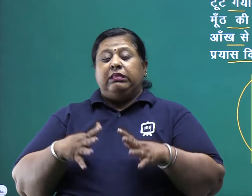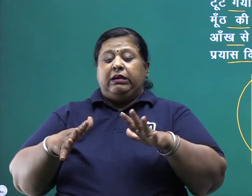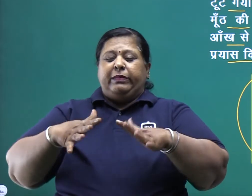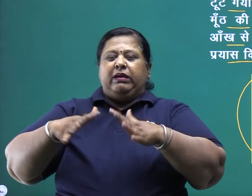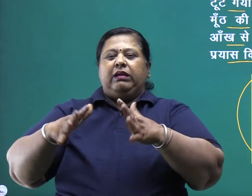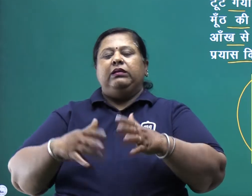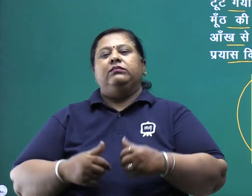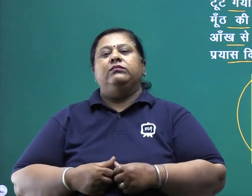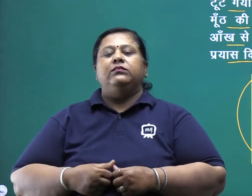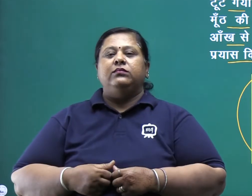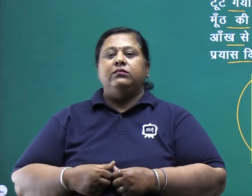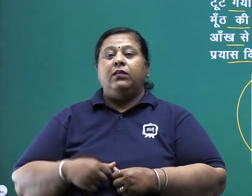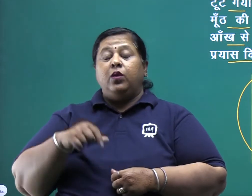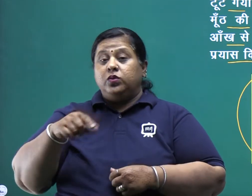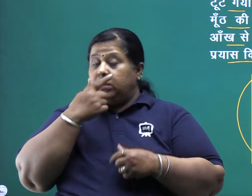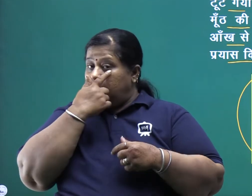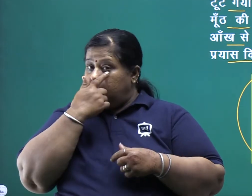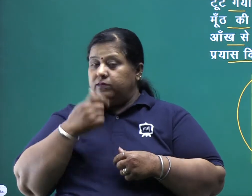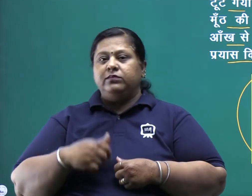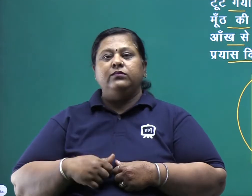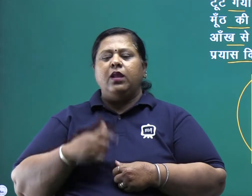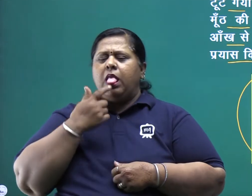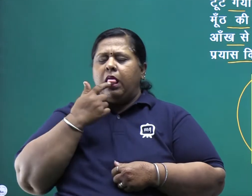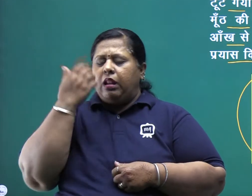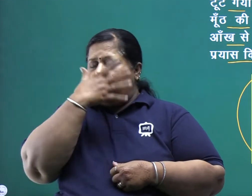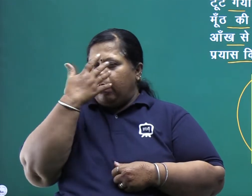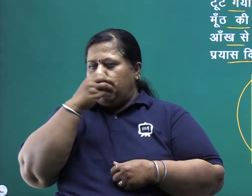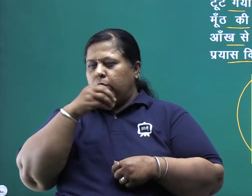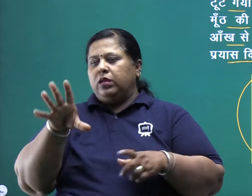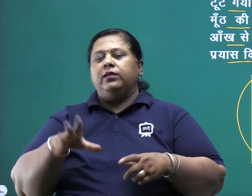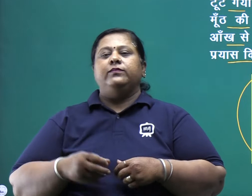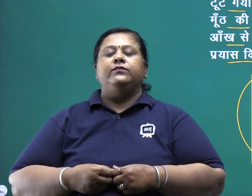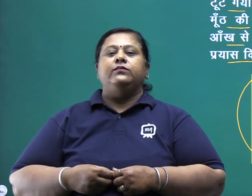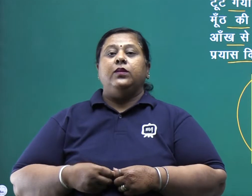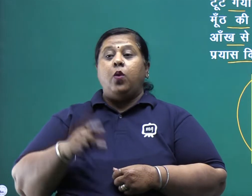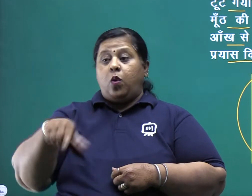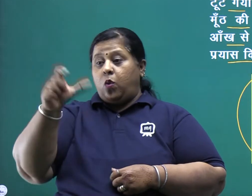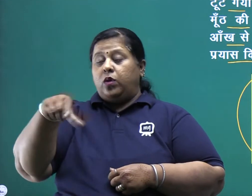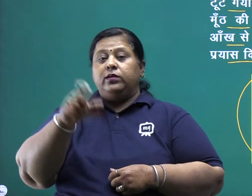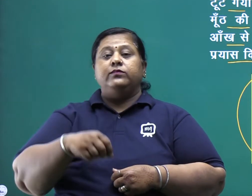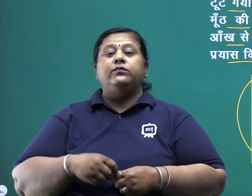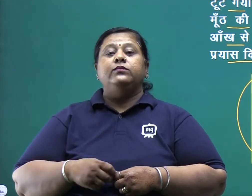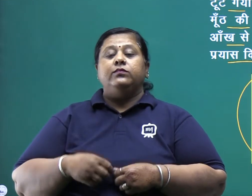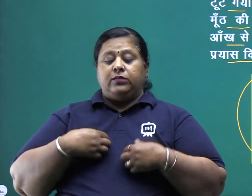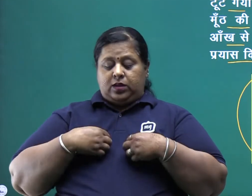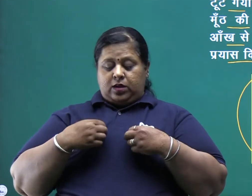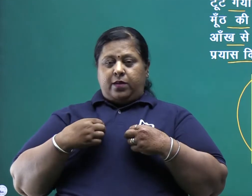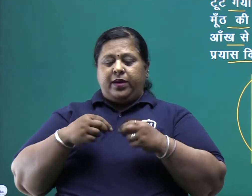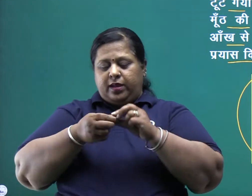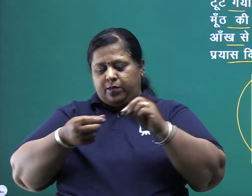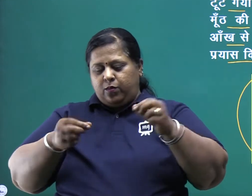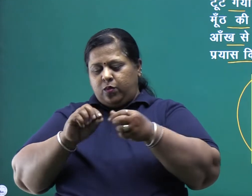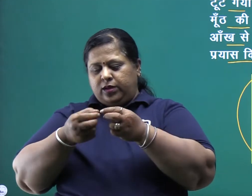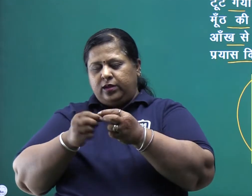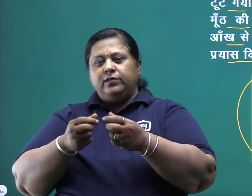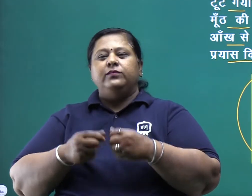तड़पड़ा रहा है और उसकी आँख लाल हो चुकी है। और लोग कपड़े की मूठ की